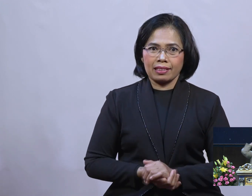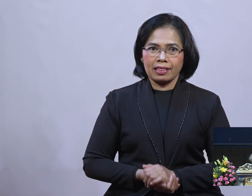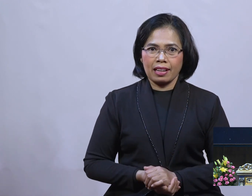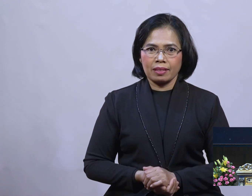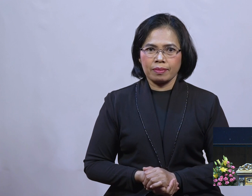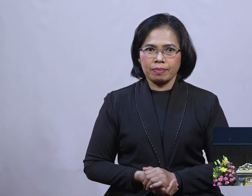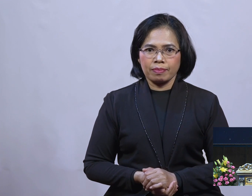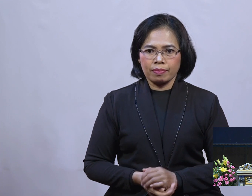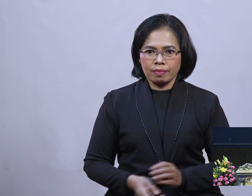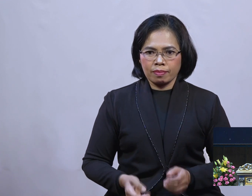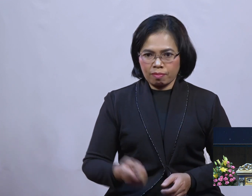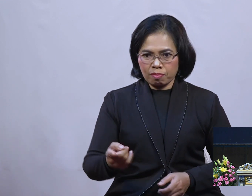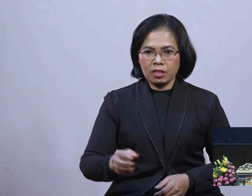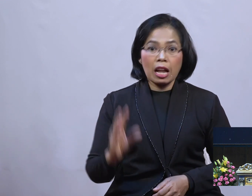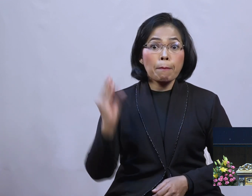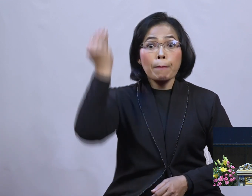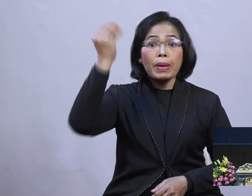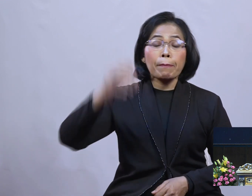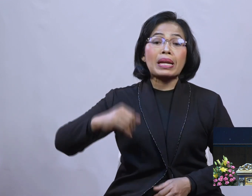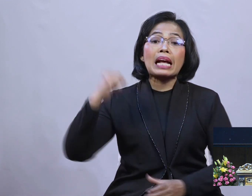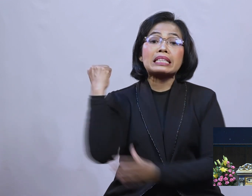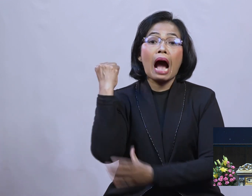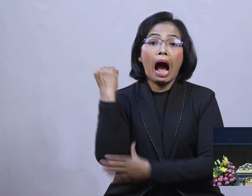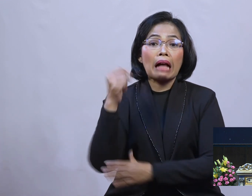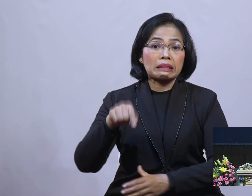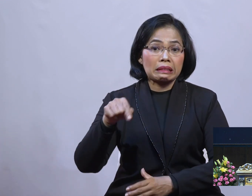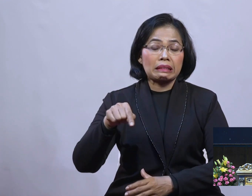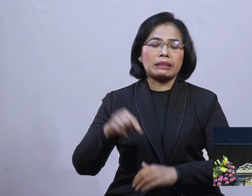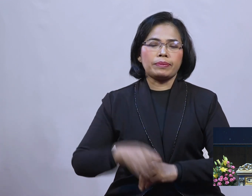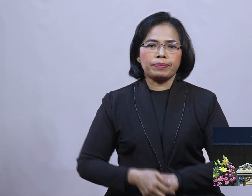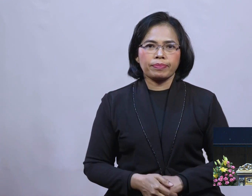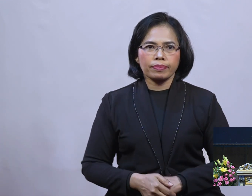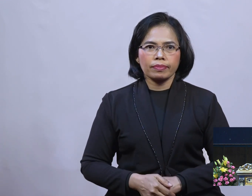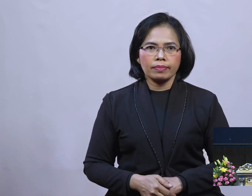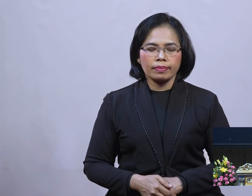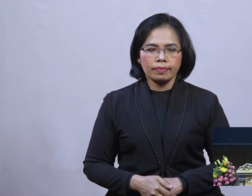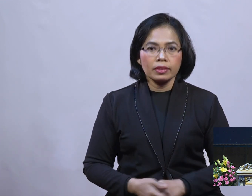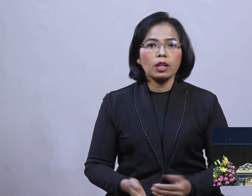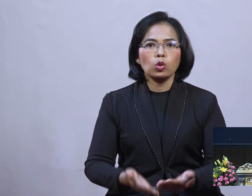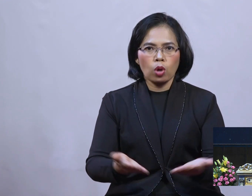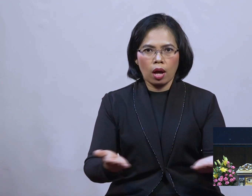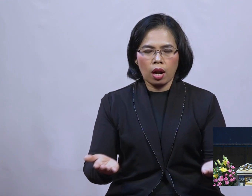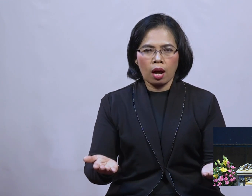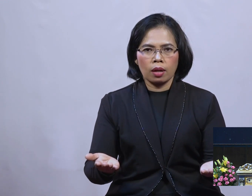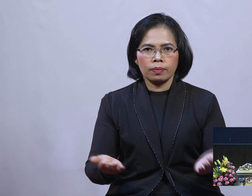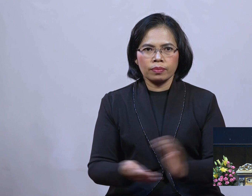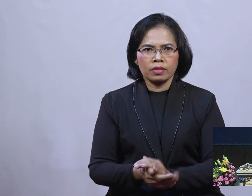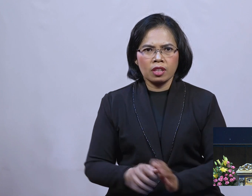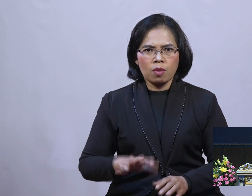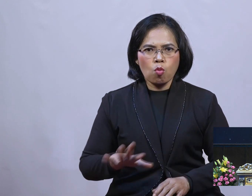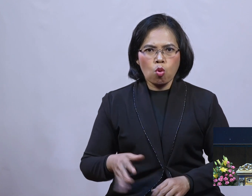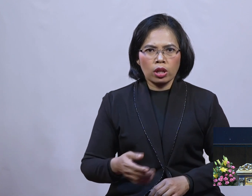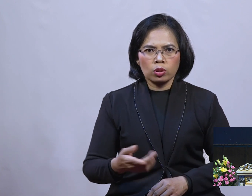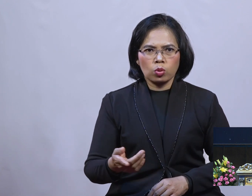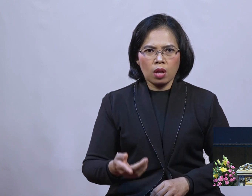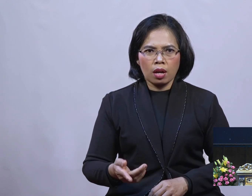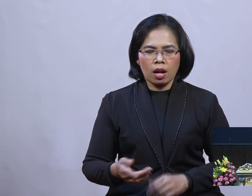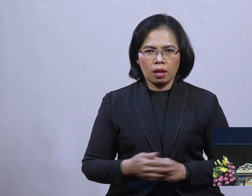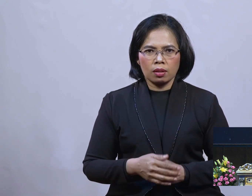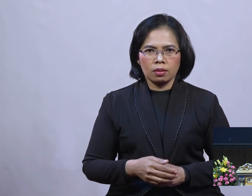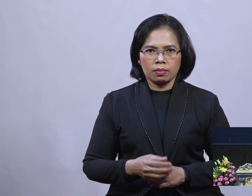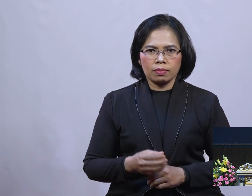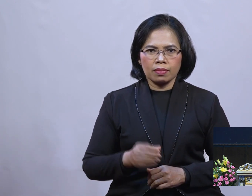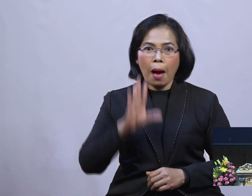duit rakyat kejahatan ada di bangsa ini requen kasih dan Tuhan mungkin selama Natal saya berkata